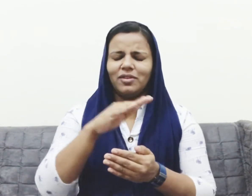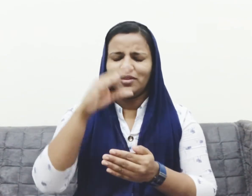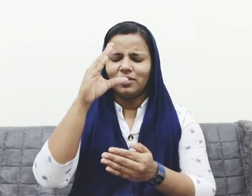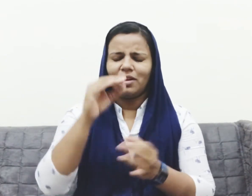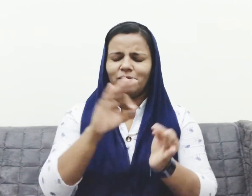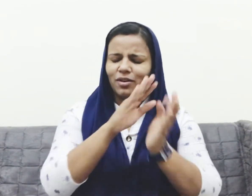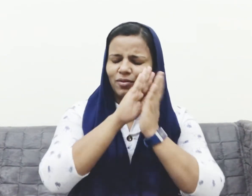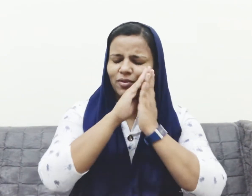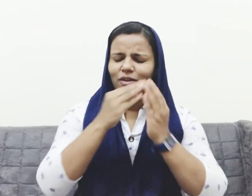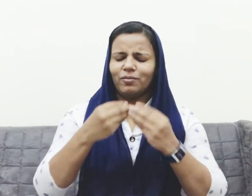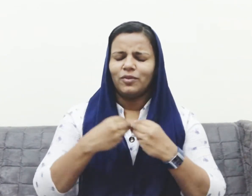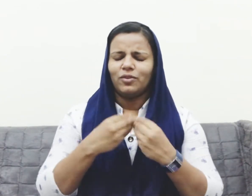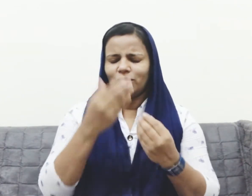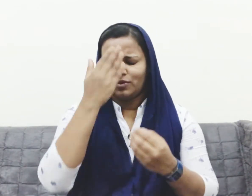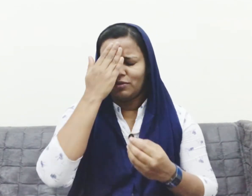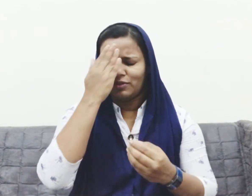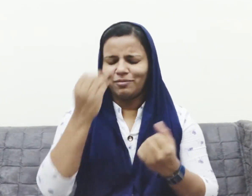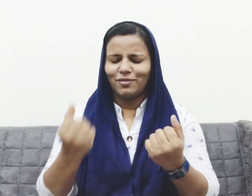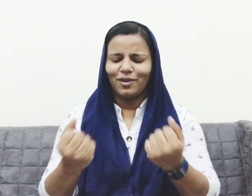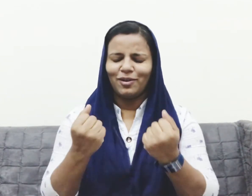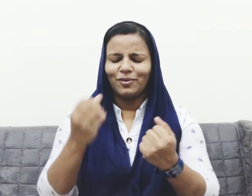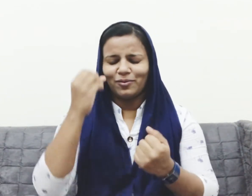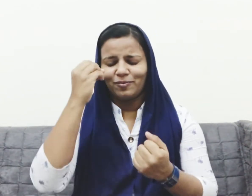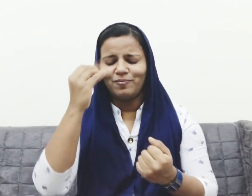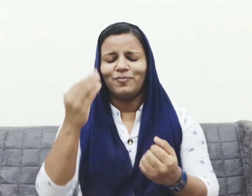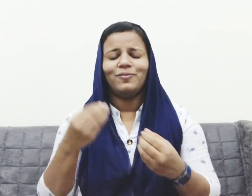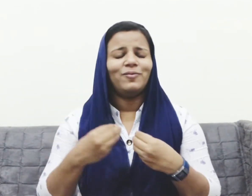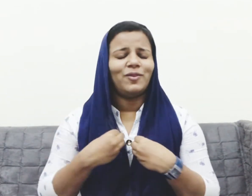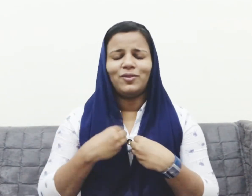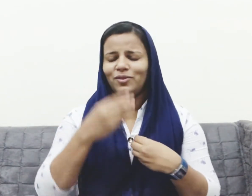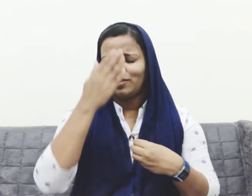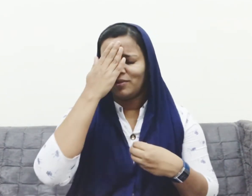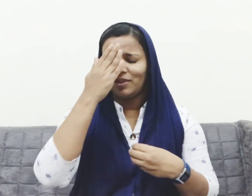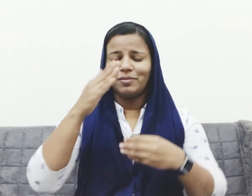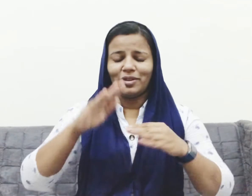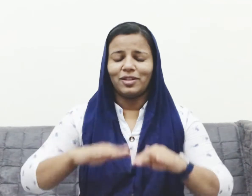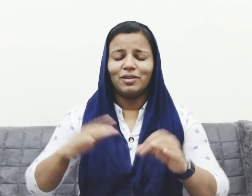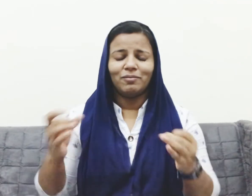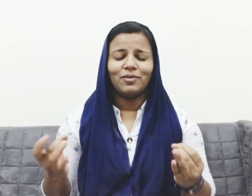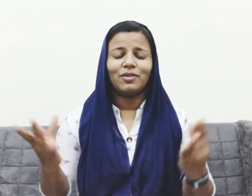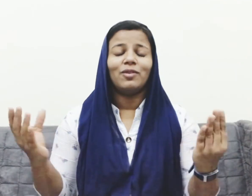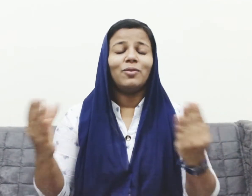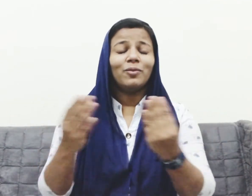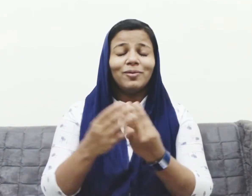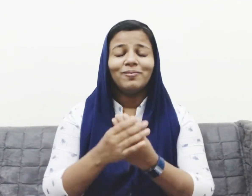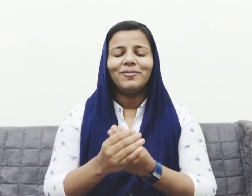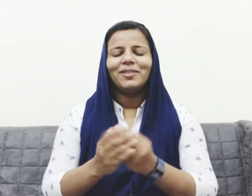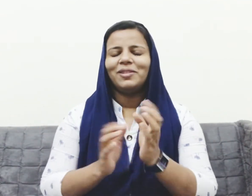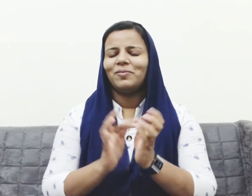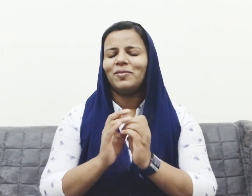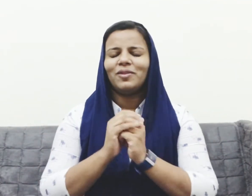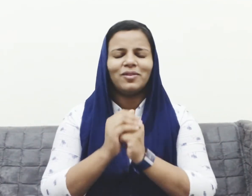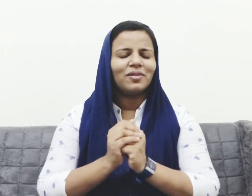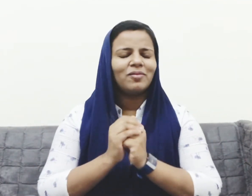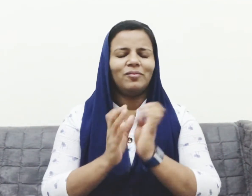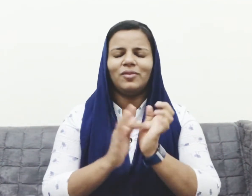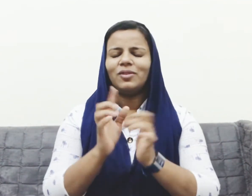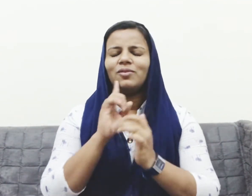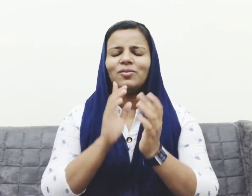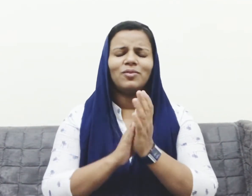തന്ന നല്ല ഉറക്കത്തിന് സ്തോത്രം. ആരോഗ്യത്തോടെ ഞങ്ങളെ ഉണർത്തിയതിന് സ്തോത്രം. അപ്പ, ഇന്ന് പ്രഭാതത്തിൽ ഞങ്ങൾക്ക് ഒരുമിച്ച് അങ്ങേ ആരാധിപ്പാനും സ്തുതിക്കുവാനും അപ്പ